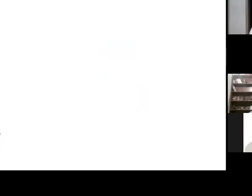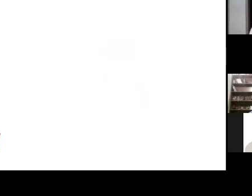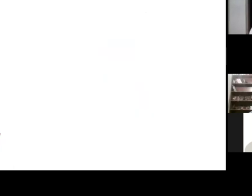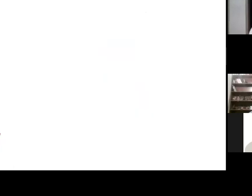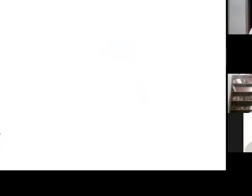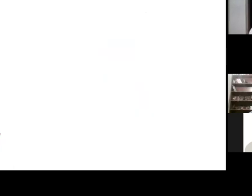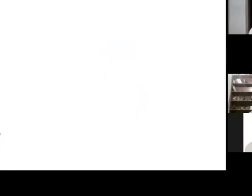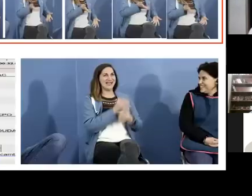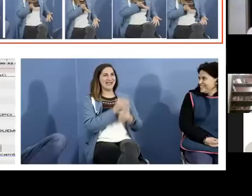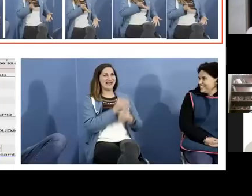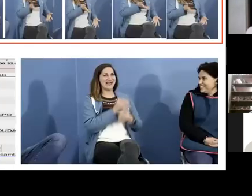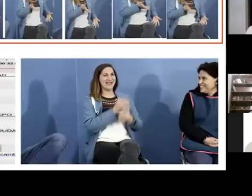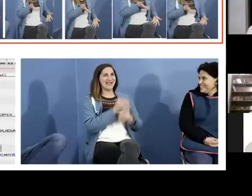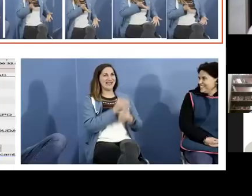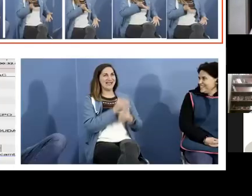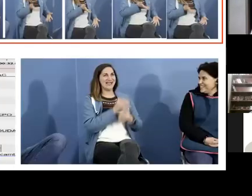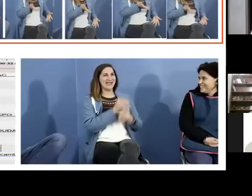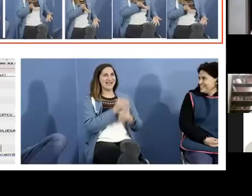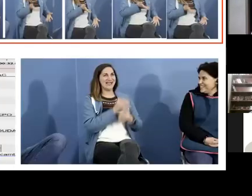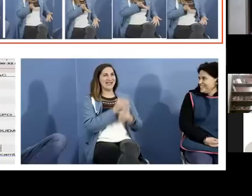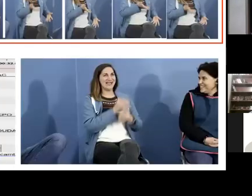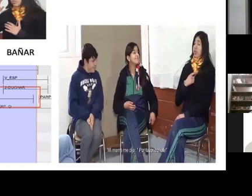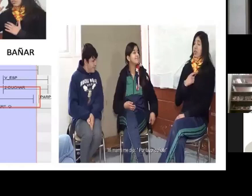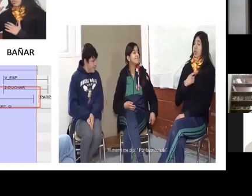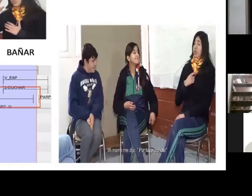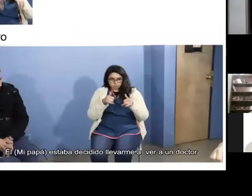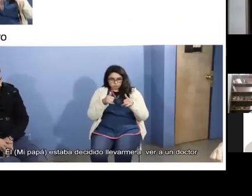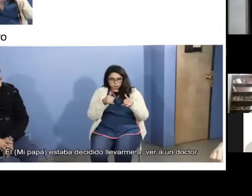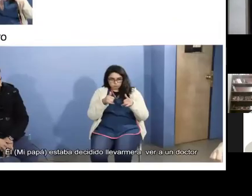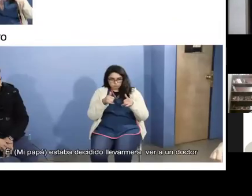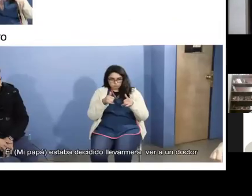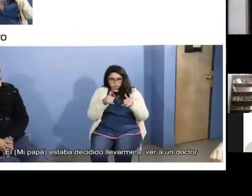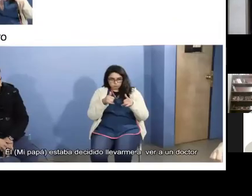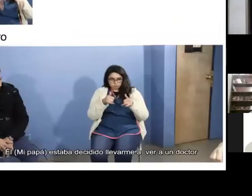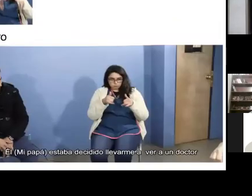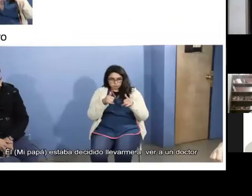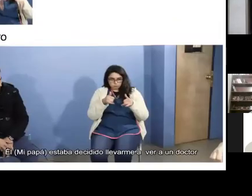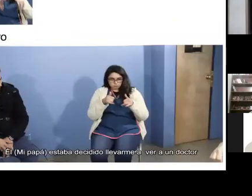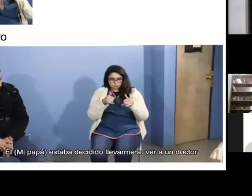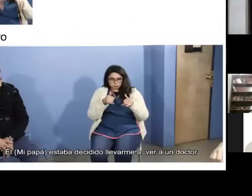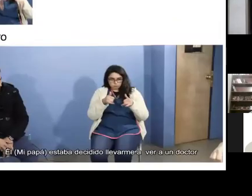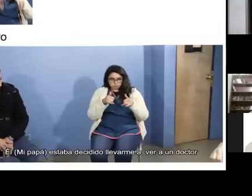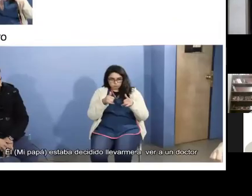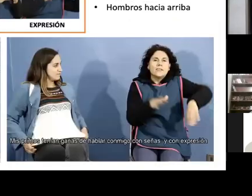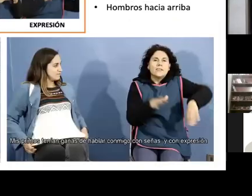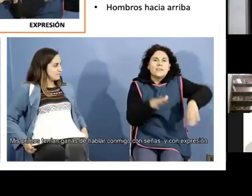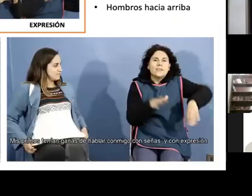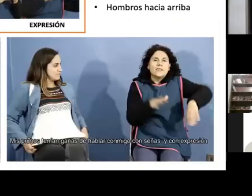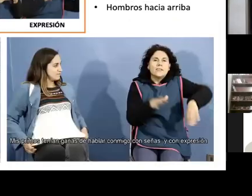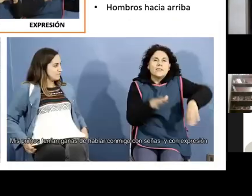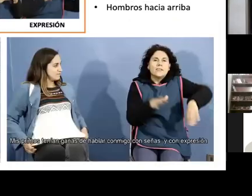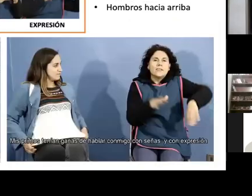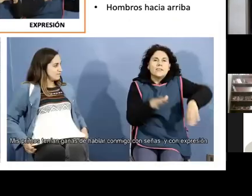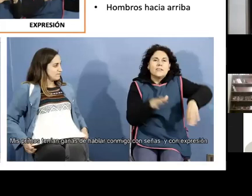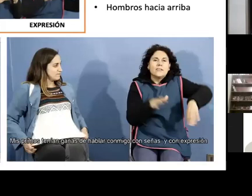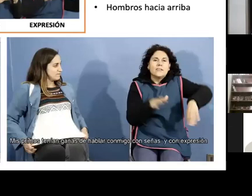inclinar su cuerpo hacia adelante. Miramos uno que fuera así, tal vez de inclinación. Sí, podría ser. Podría ser